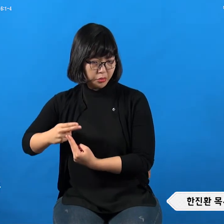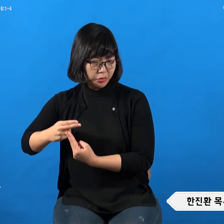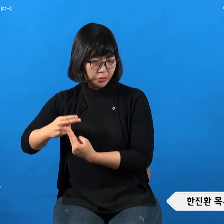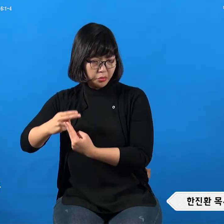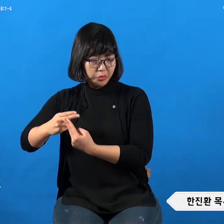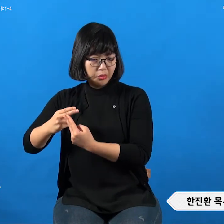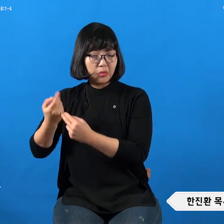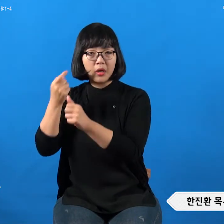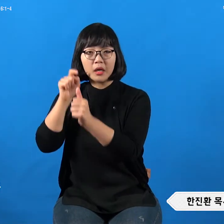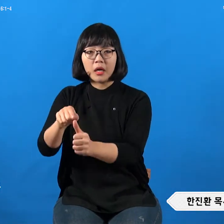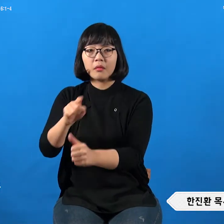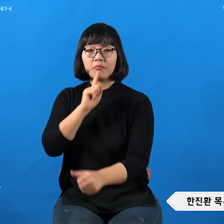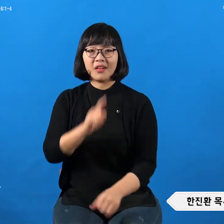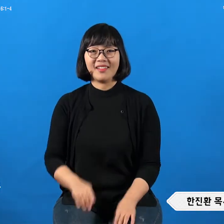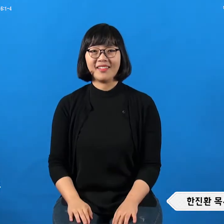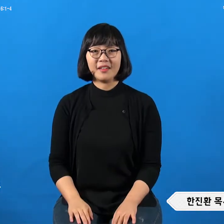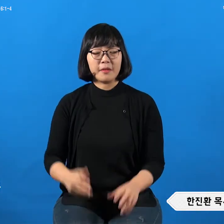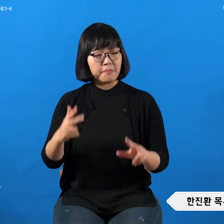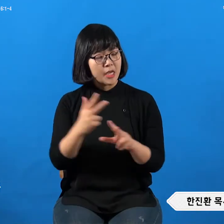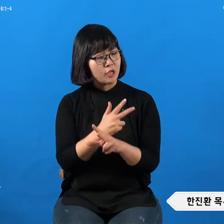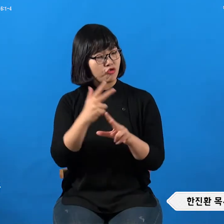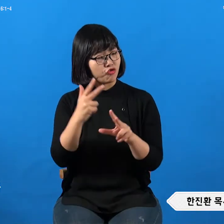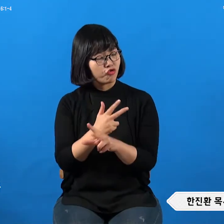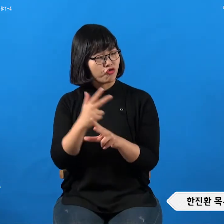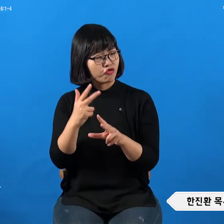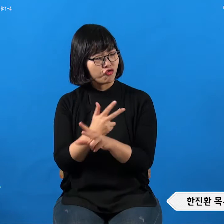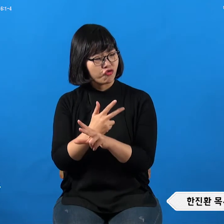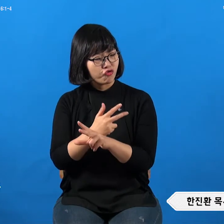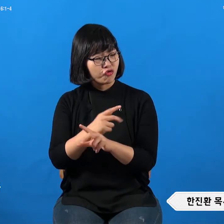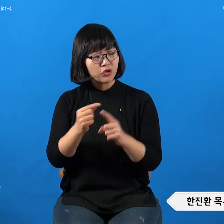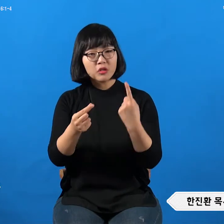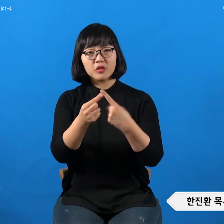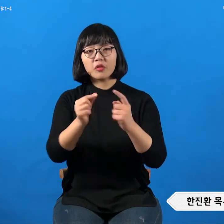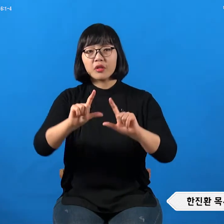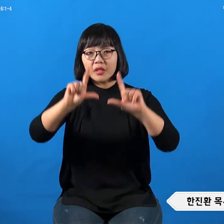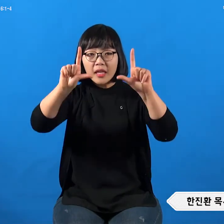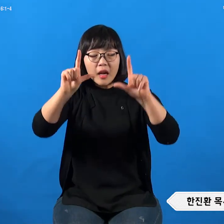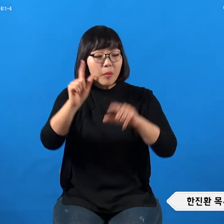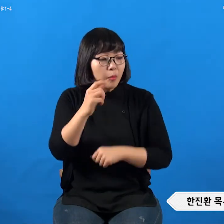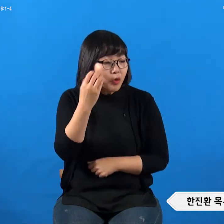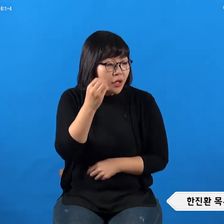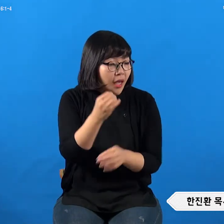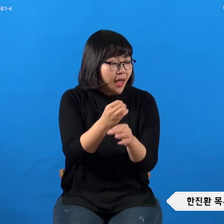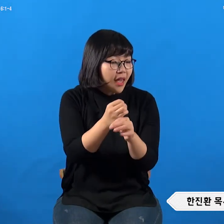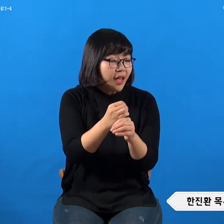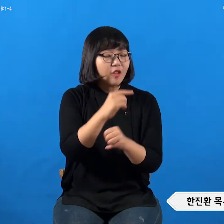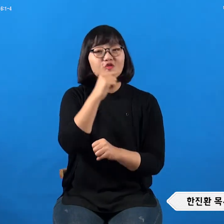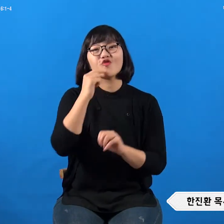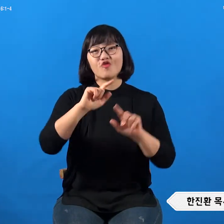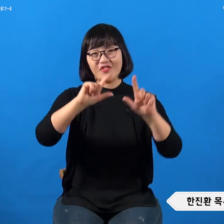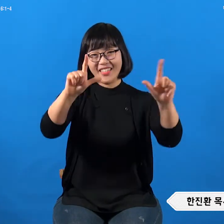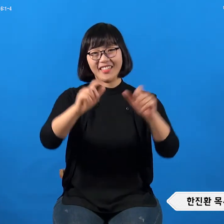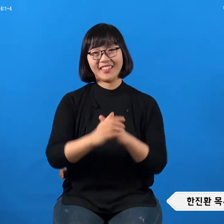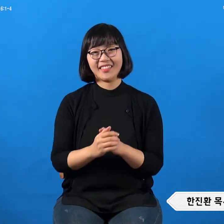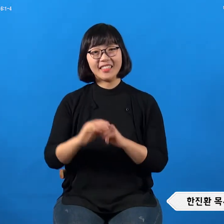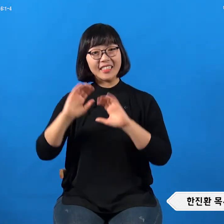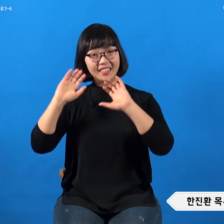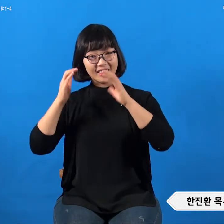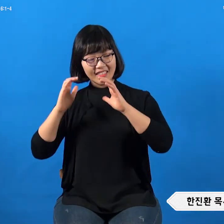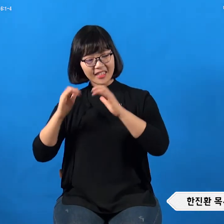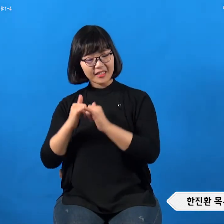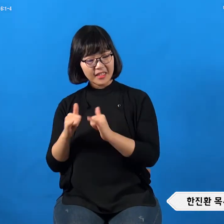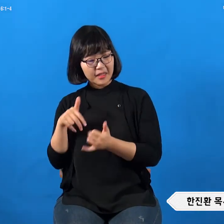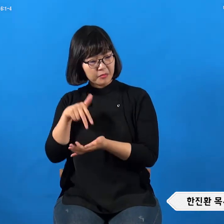하라. 매주 첫날이라는 것은 주일을 가리킵니다. 우리는 월요일을 한